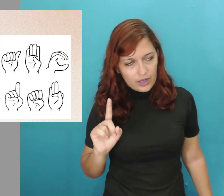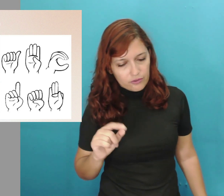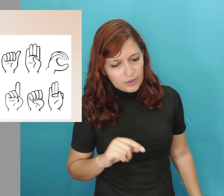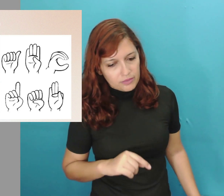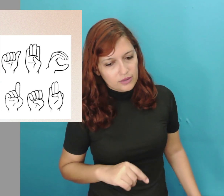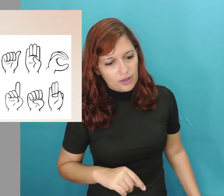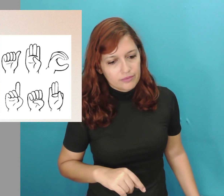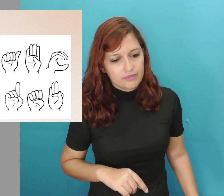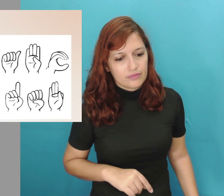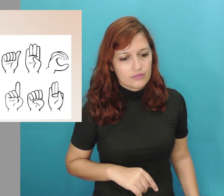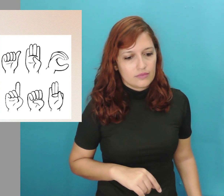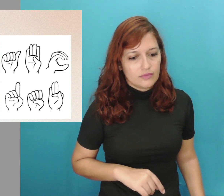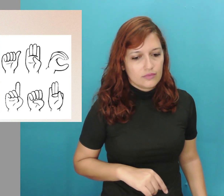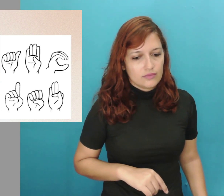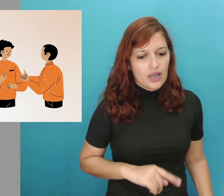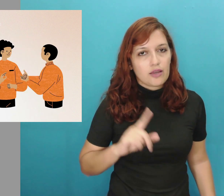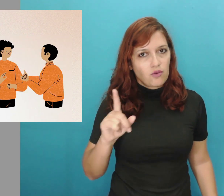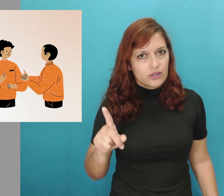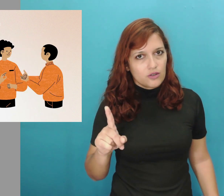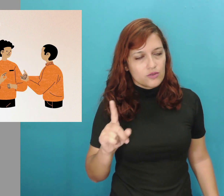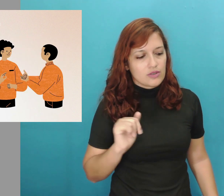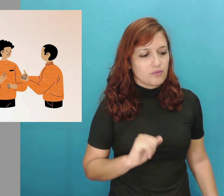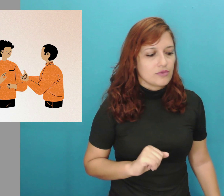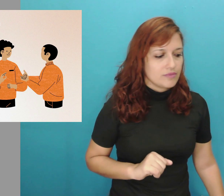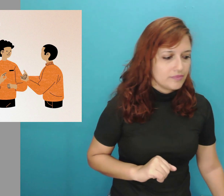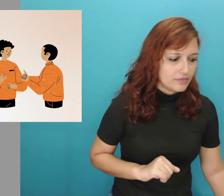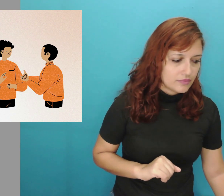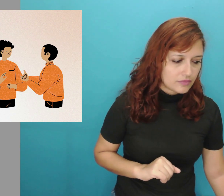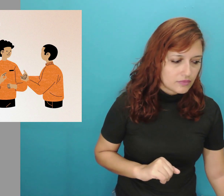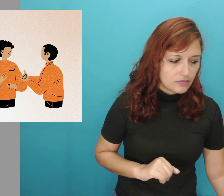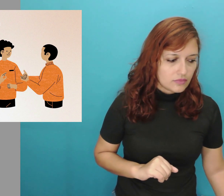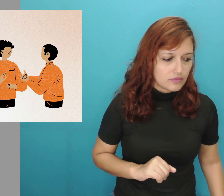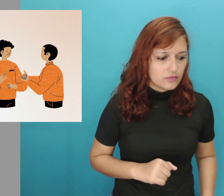alfabeto manual. Embora nós usamos.